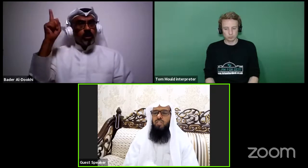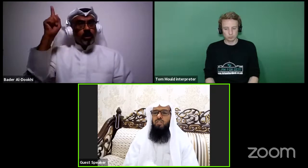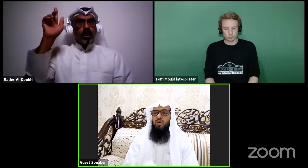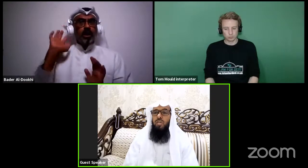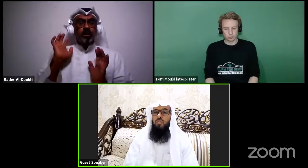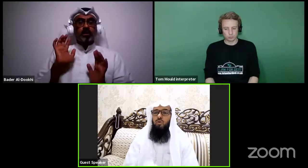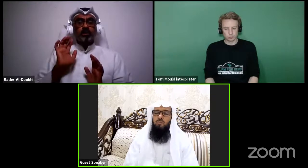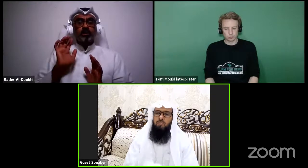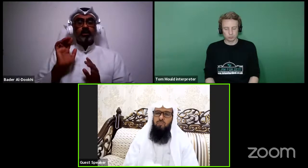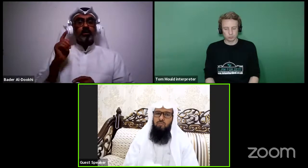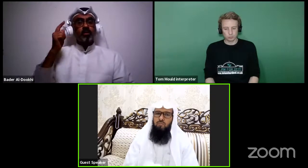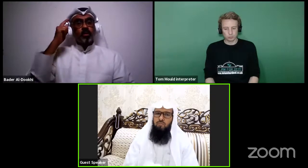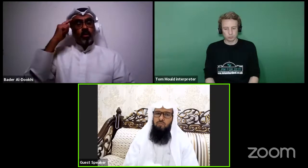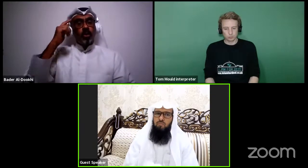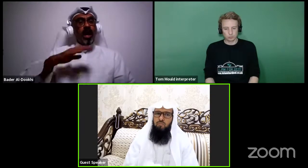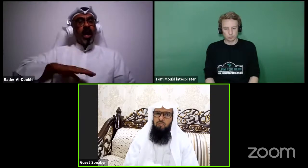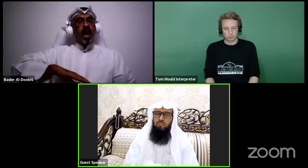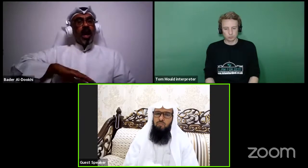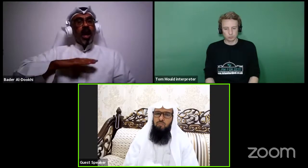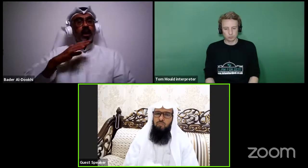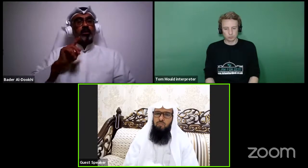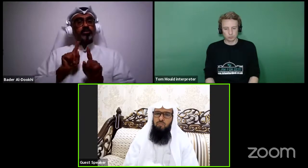وهو الحي القيوم